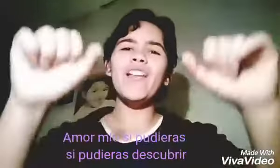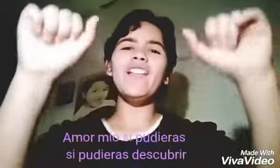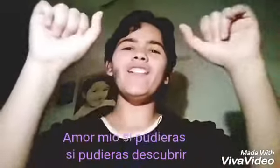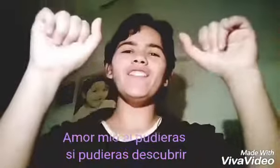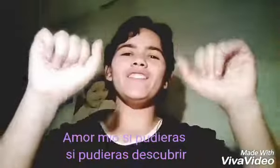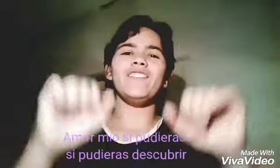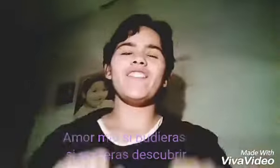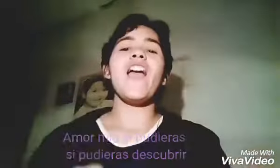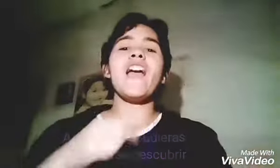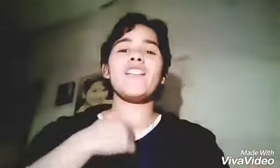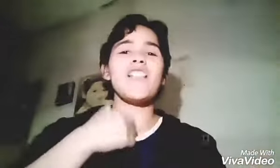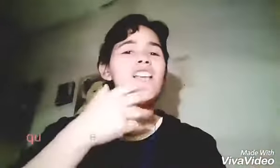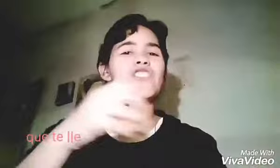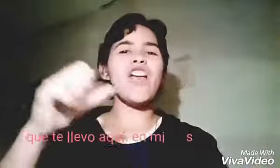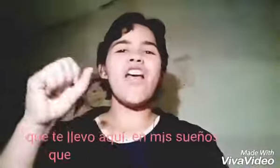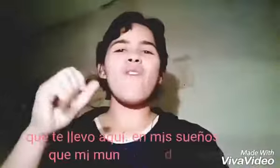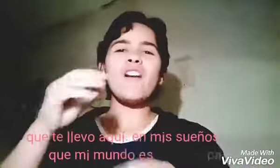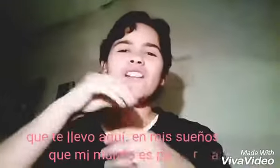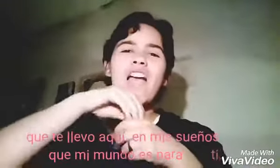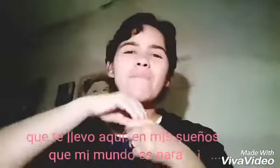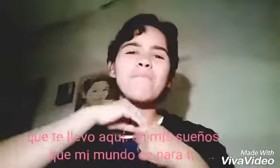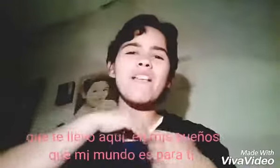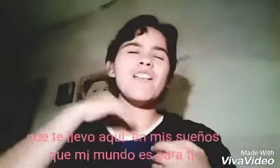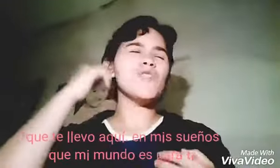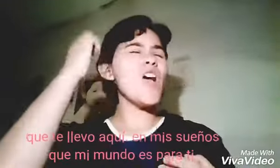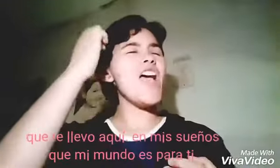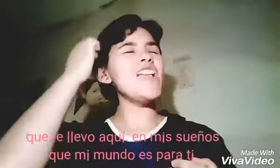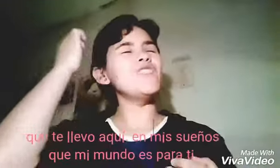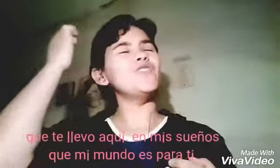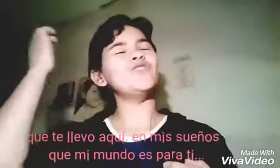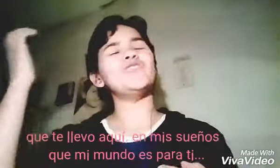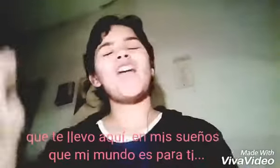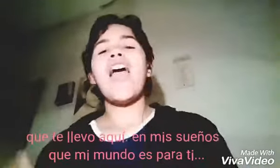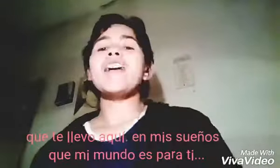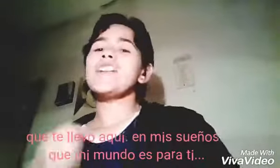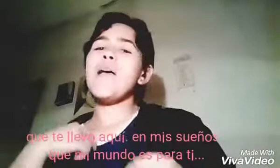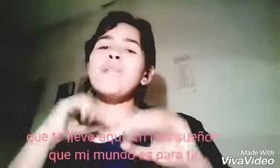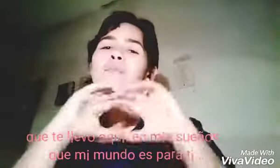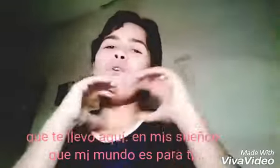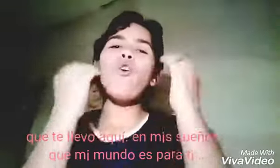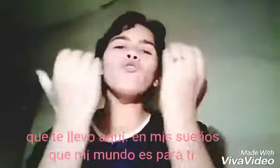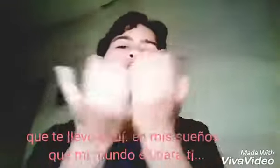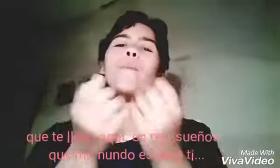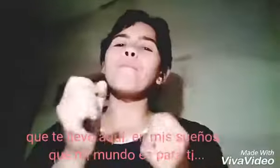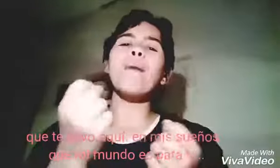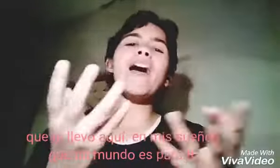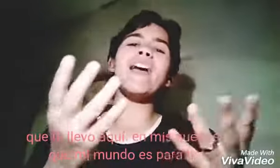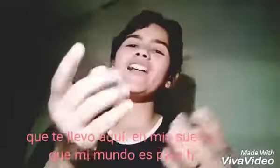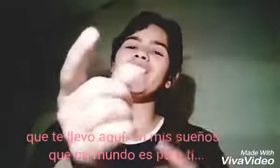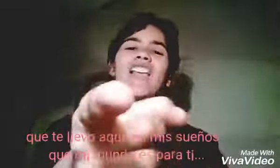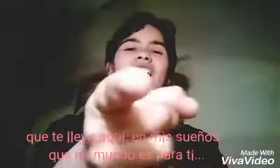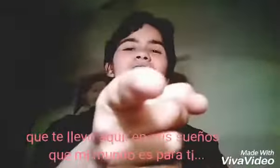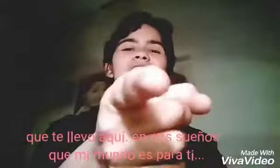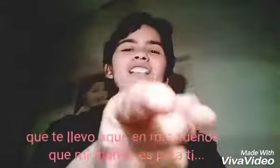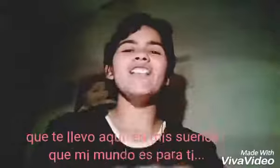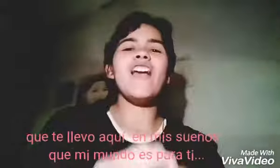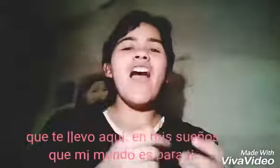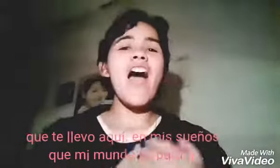descubrir Que te llevo aquí en mis sueños Que mi mundo es para ti